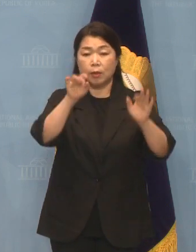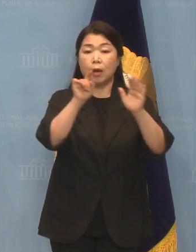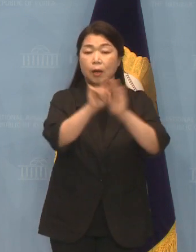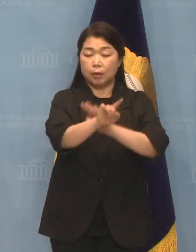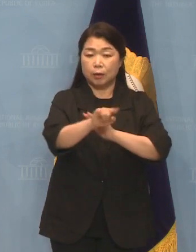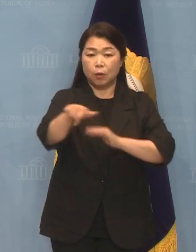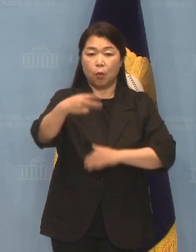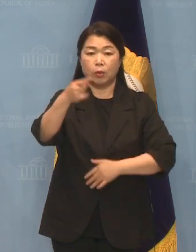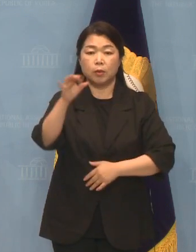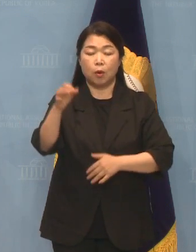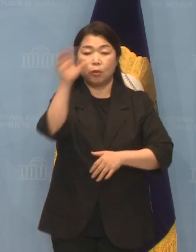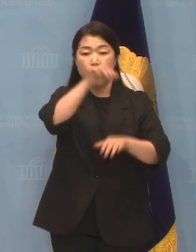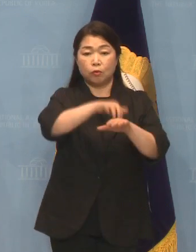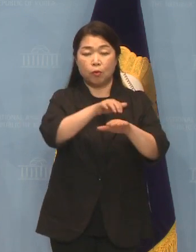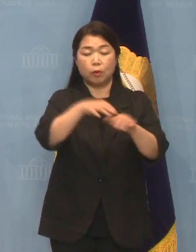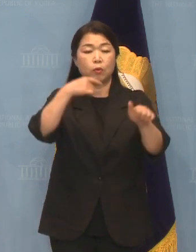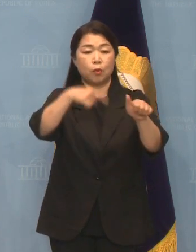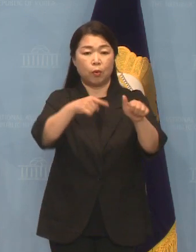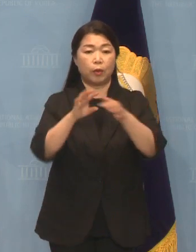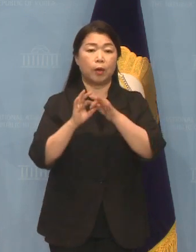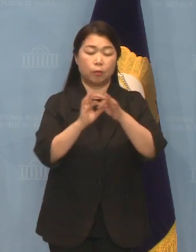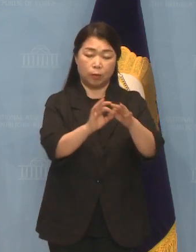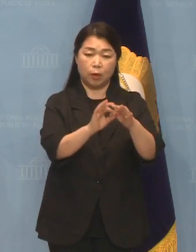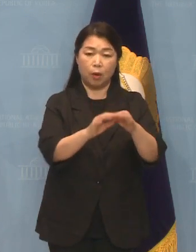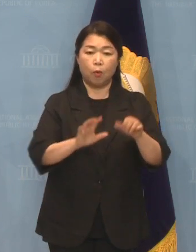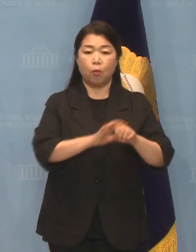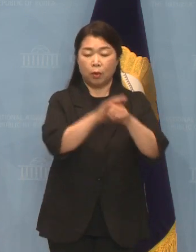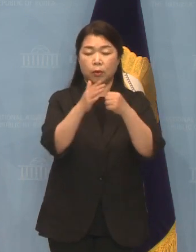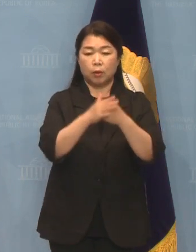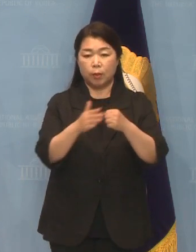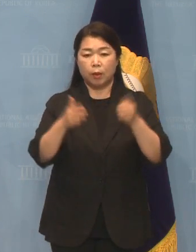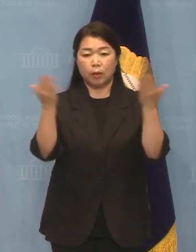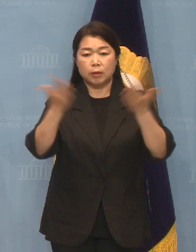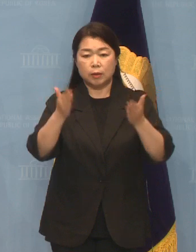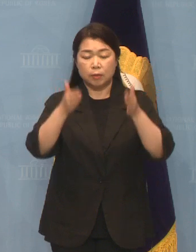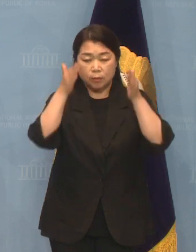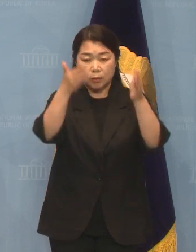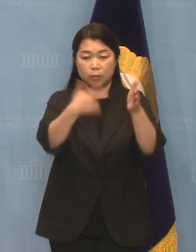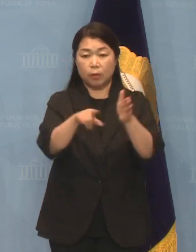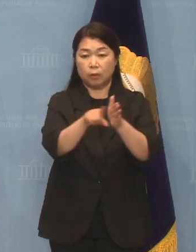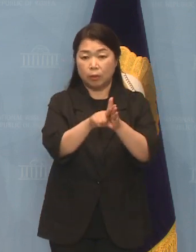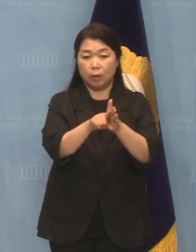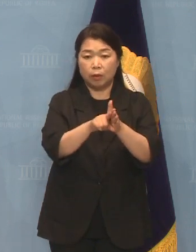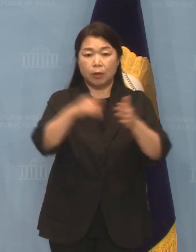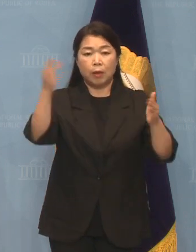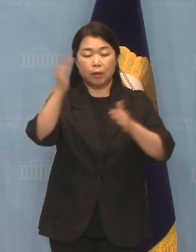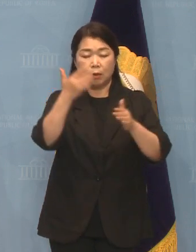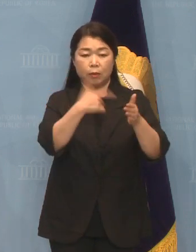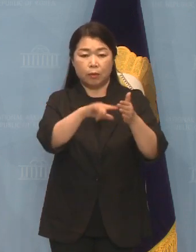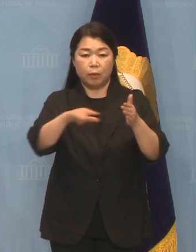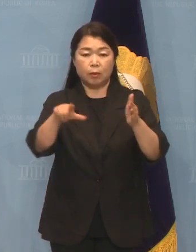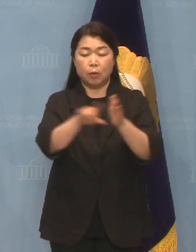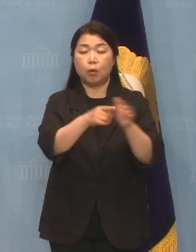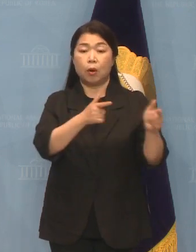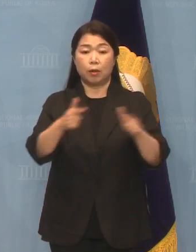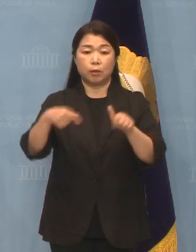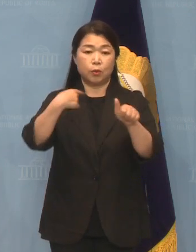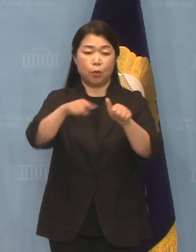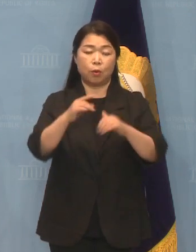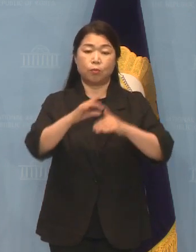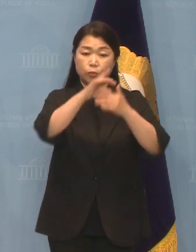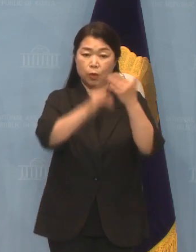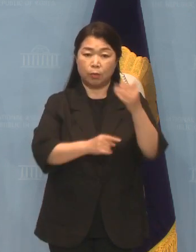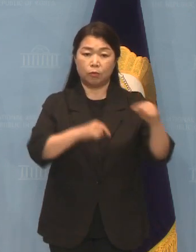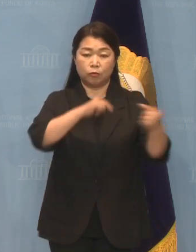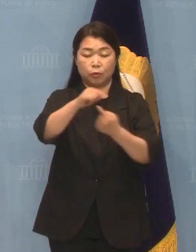교육을 진행하는 등 코로나19로 진로교육 사각지대에 놓인 학생들을 위해 다양한 교육 프로그램을 진행하고